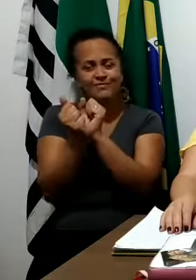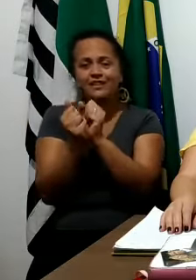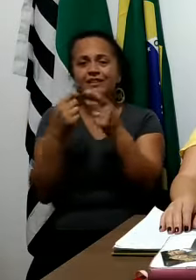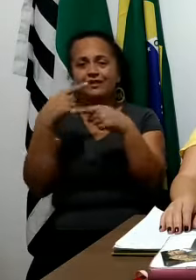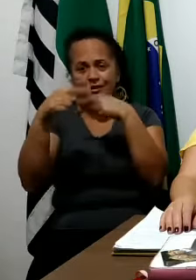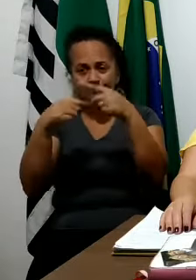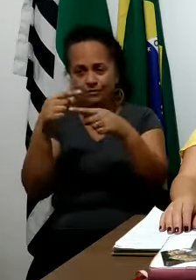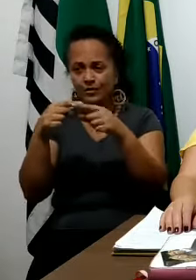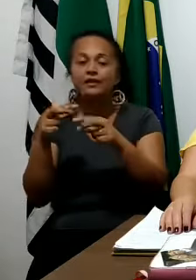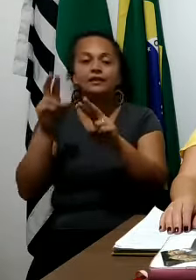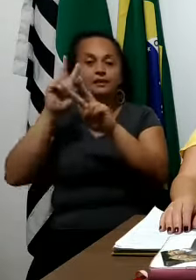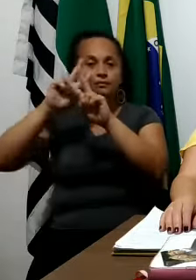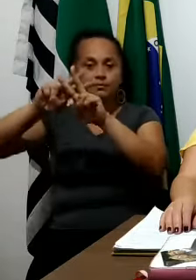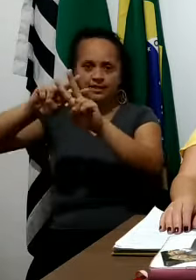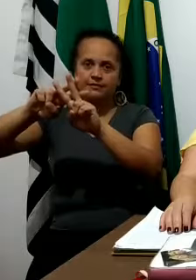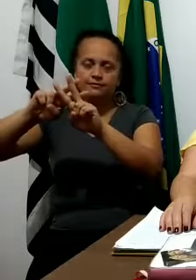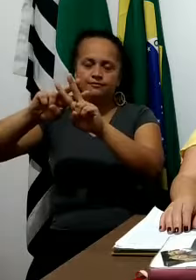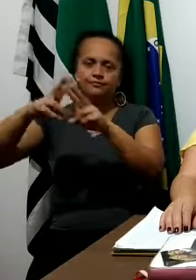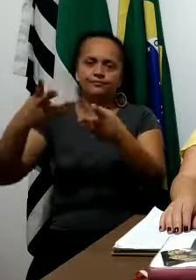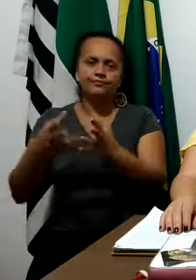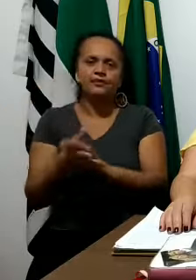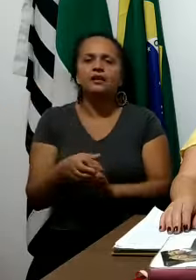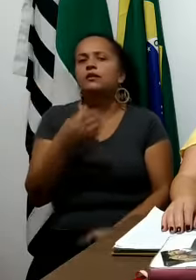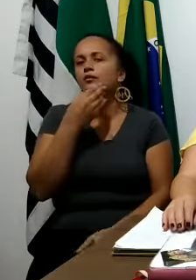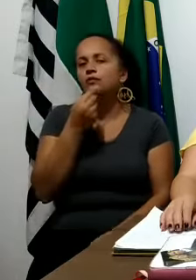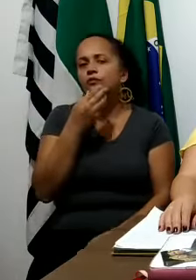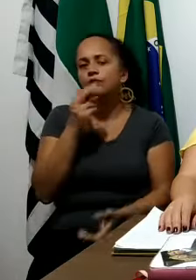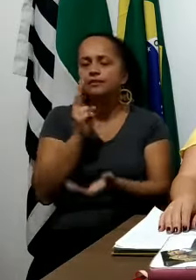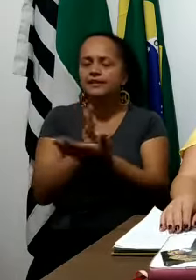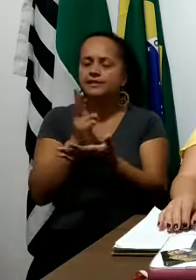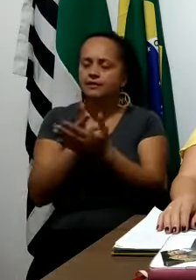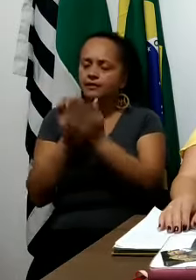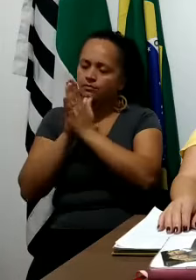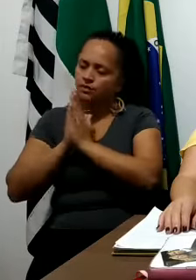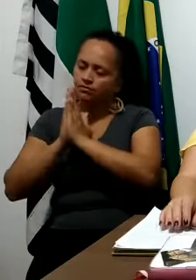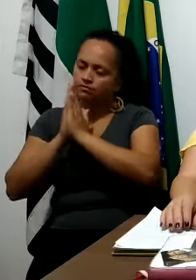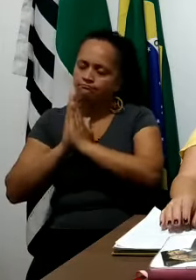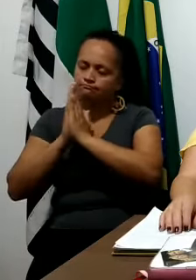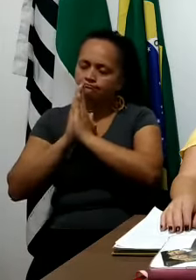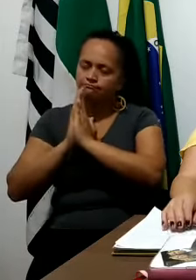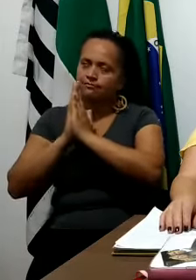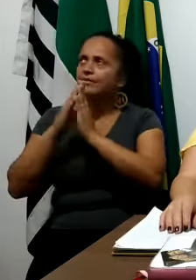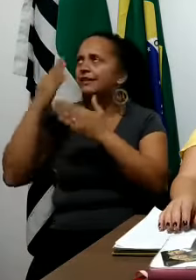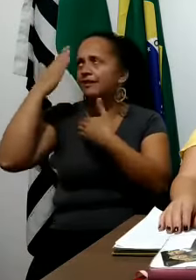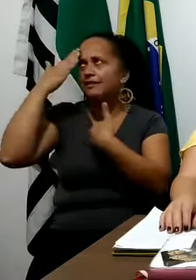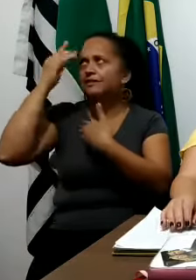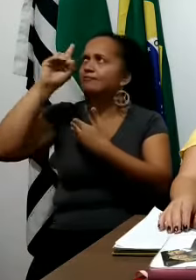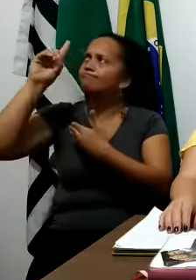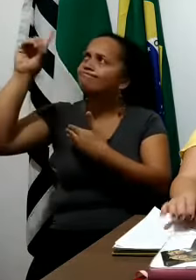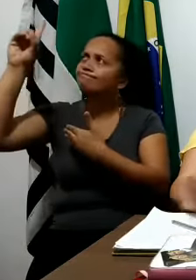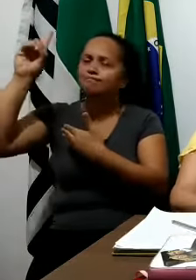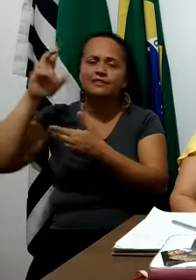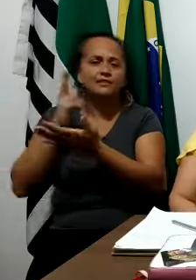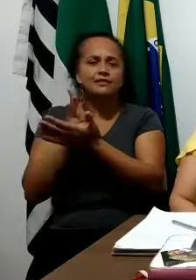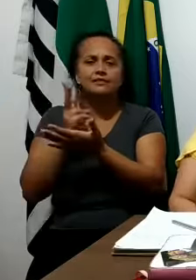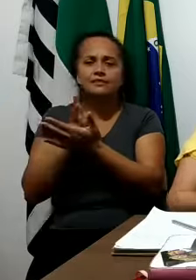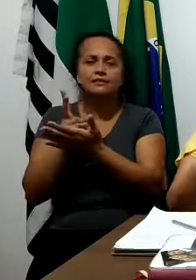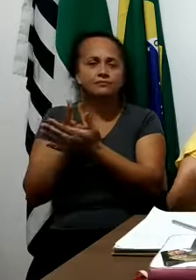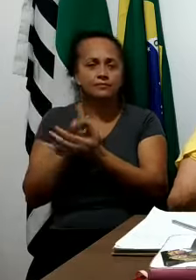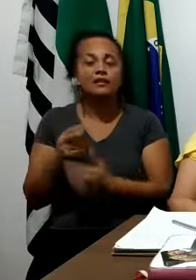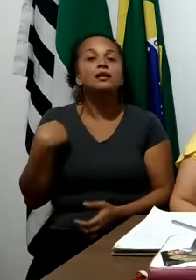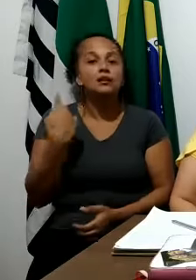mas ali ele estava dando bons exemplos, só bons exemplos. E a gente quer agradecer por tudo que o Senhor fez na vida de José e